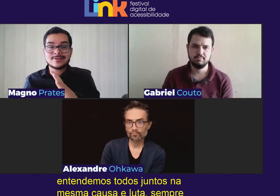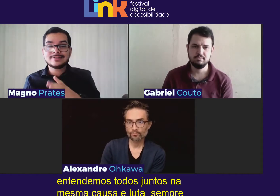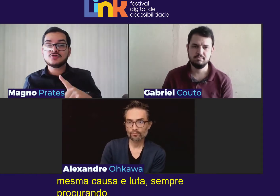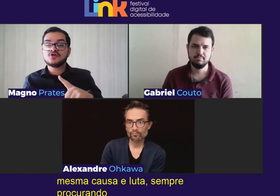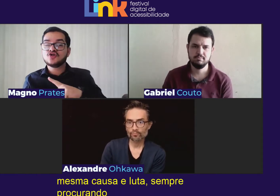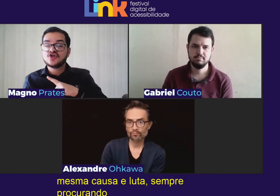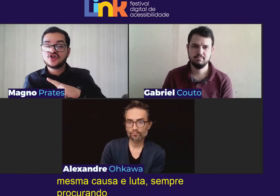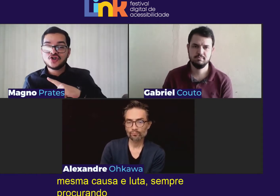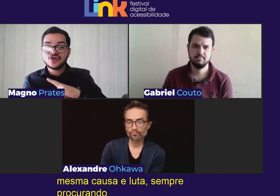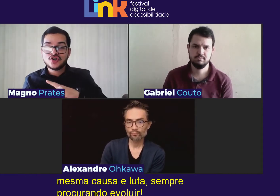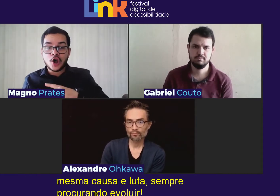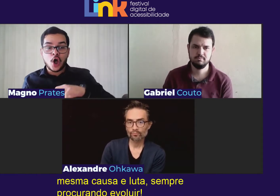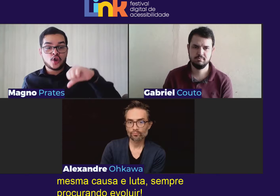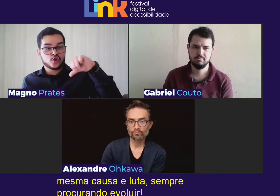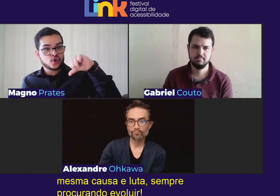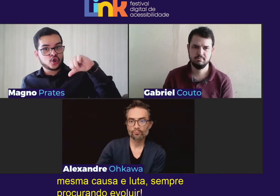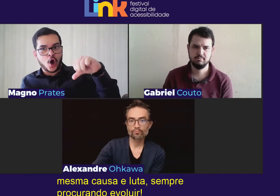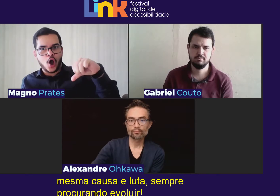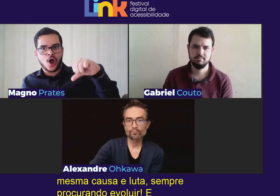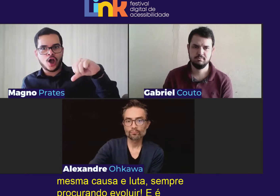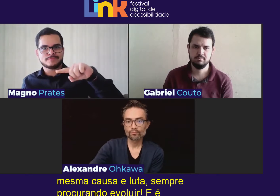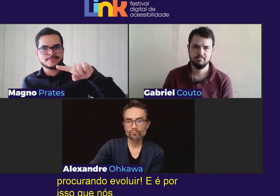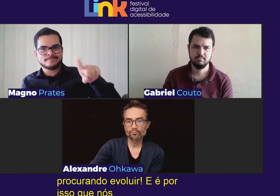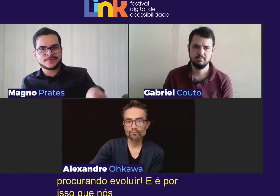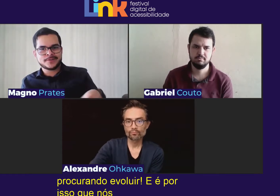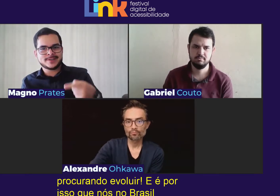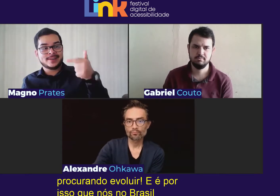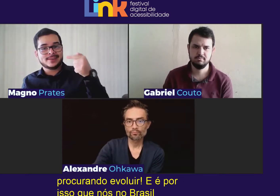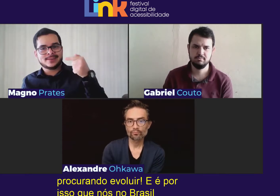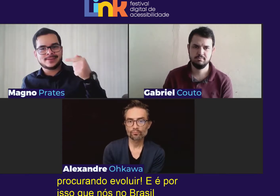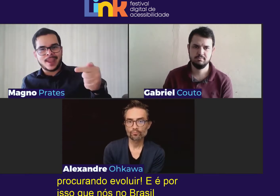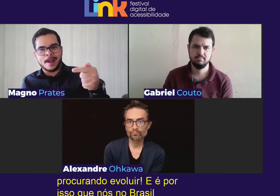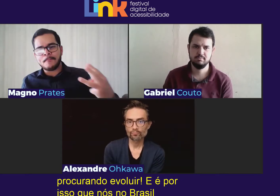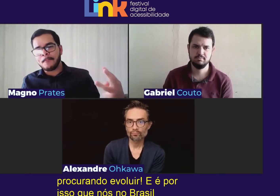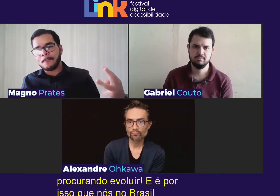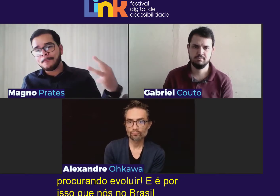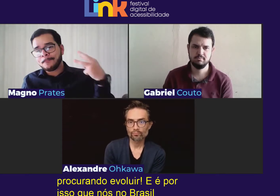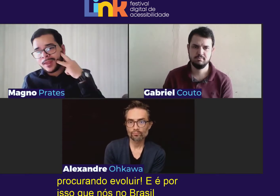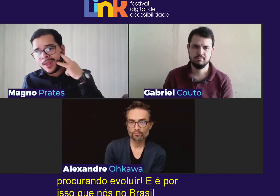que nós, no Brasil inteiro, temos